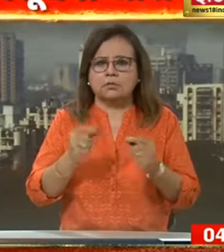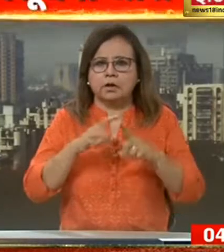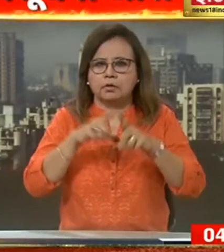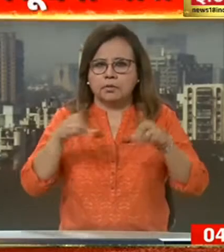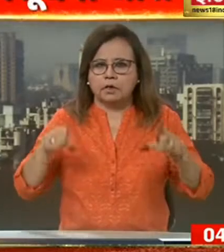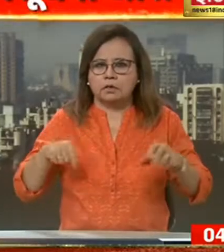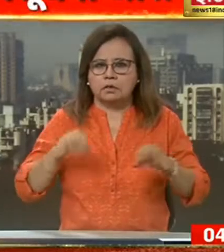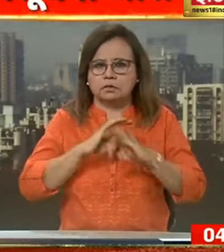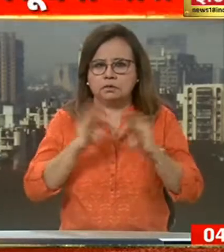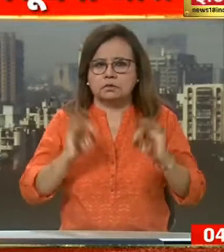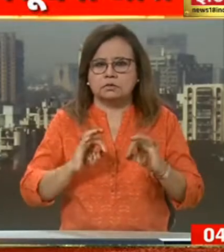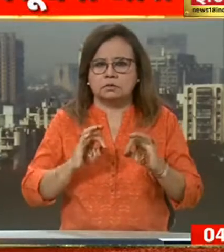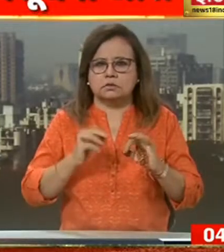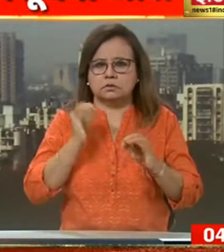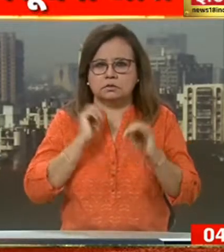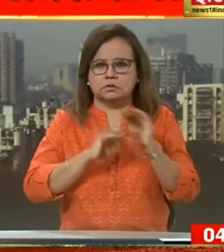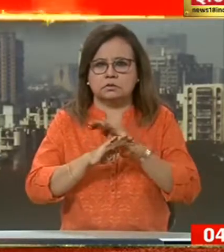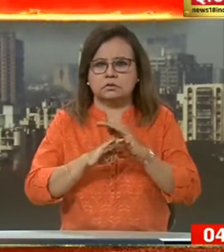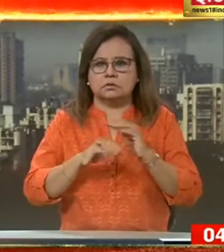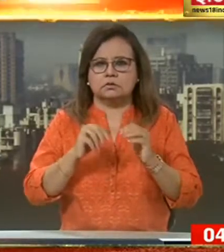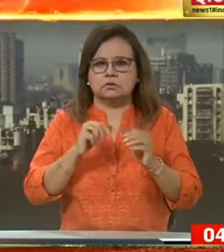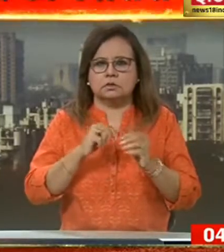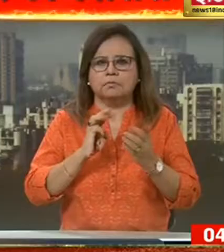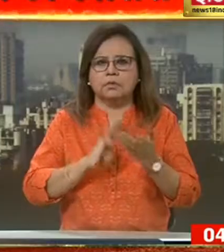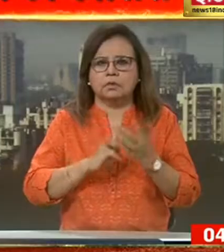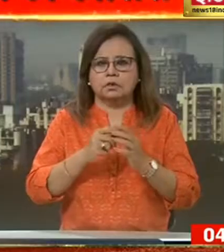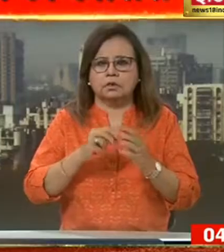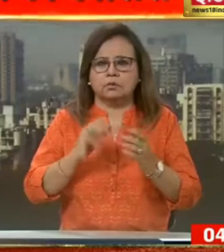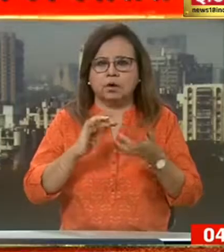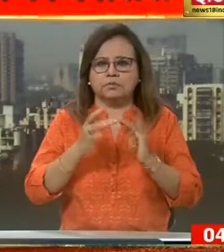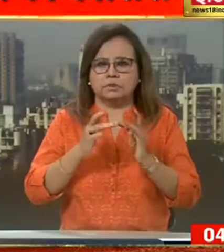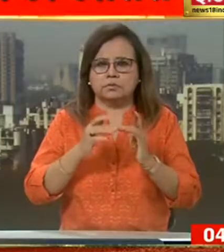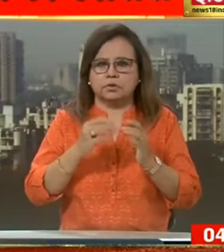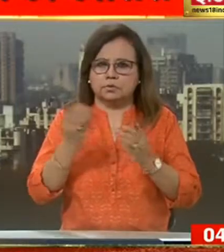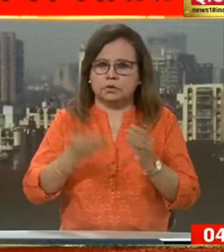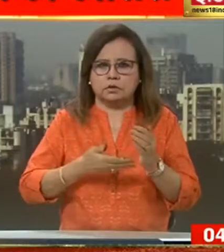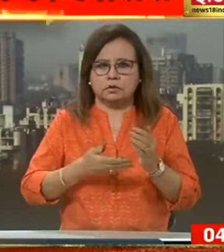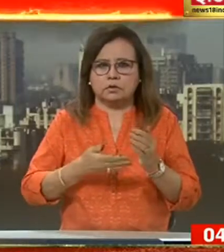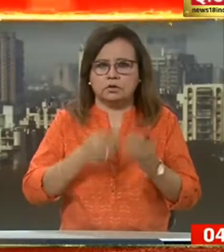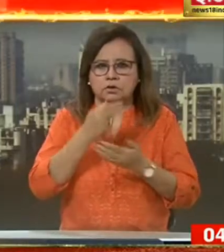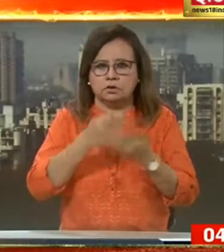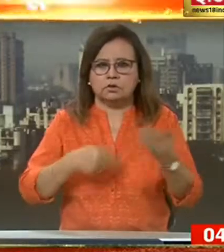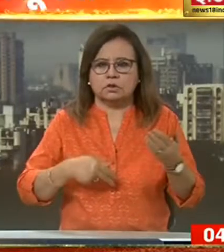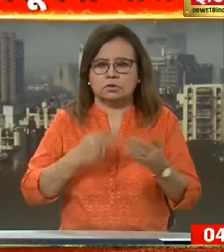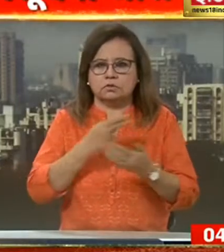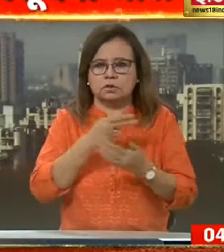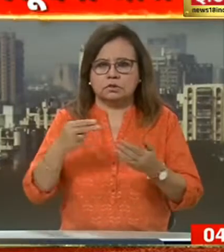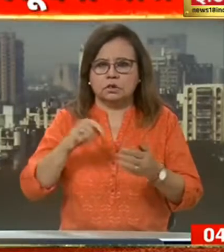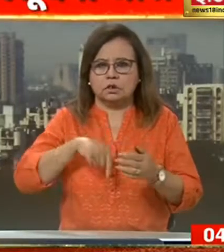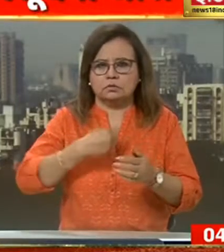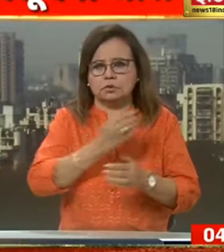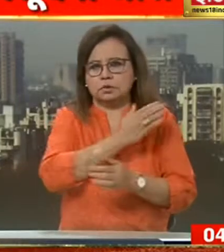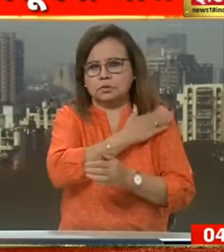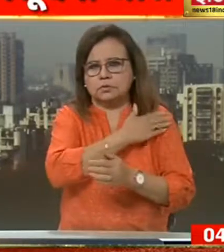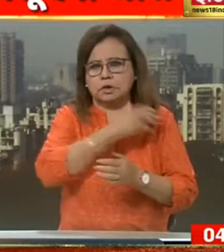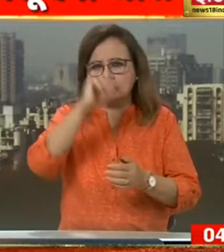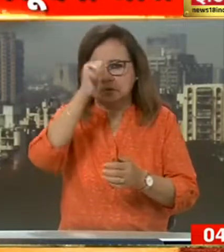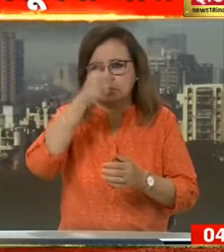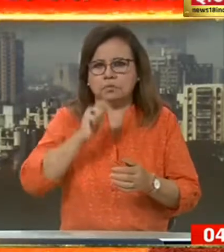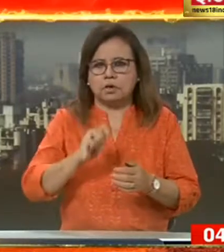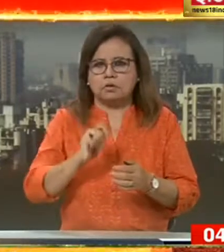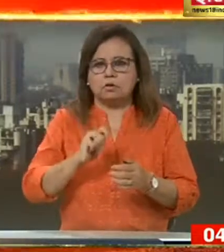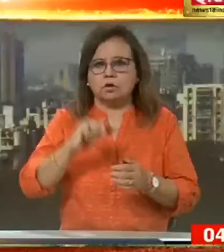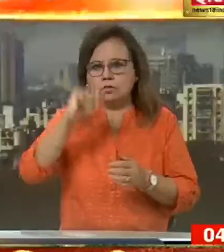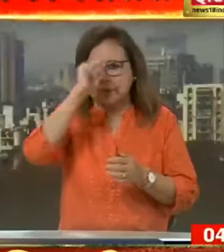स्थापित करने के लिए अधिसूचना जारी की गई अधिसूचना मंत्रालय की वेबसाइट पर उपलब्ध योजना का उद्देश्य आत्मनिर्भर